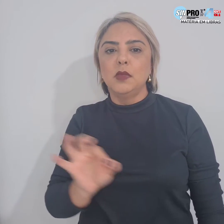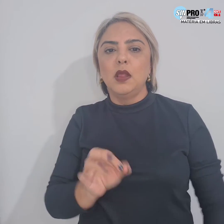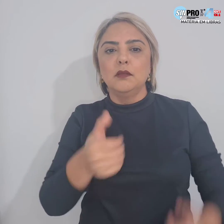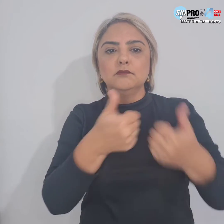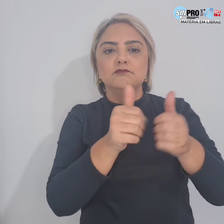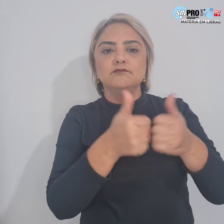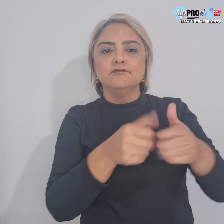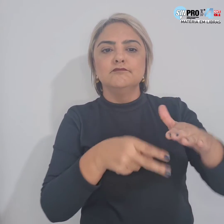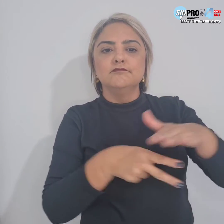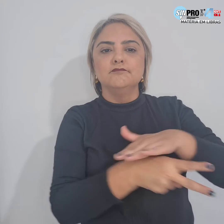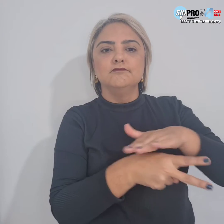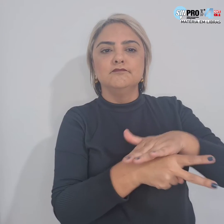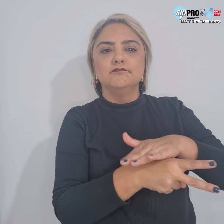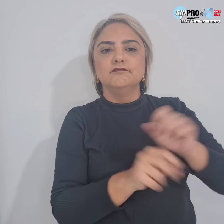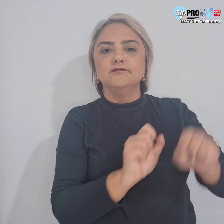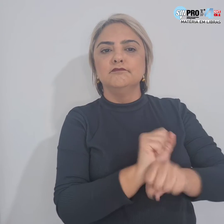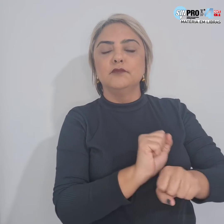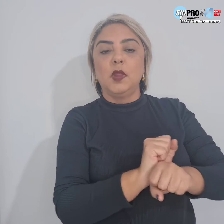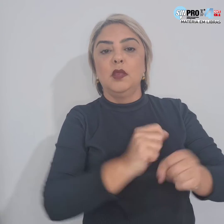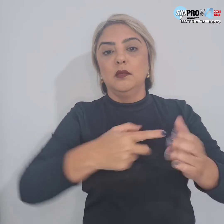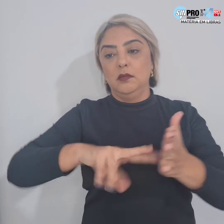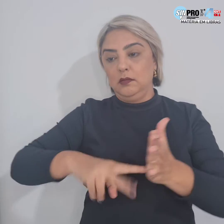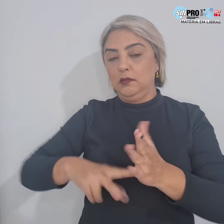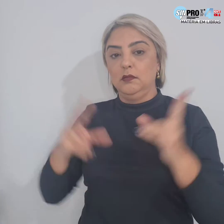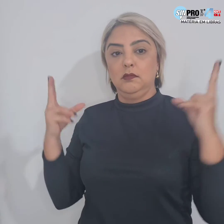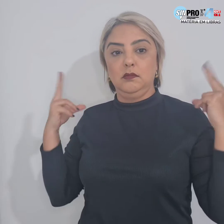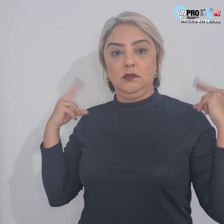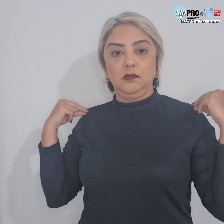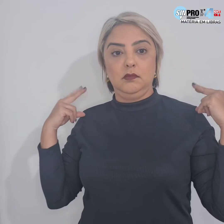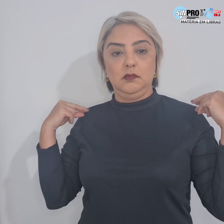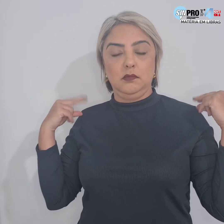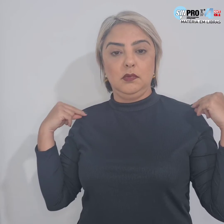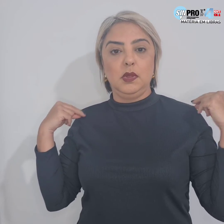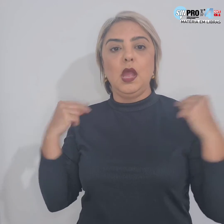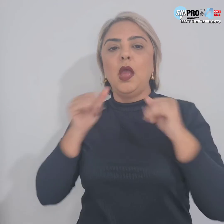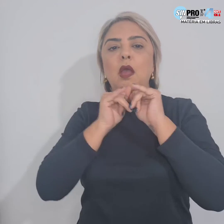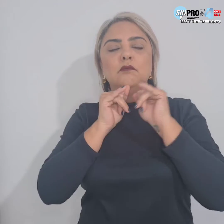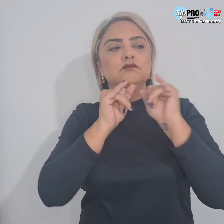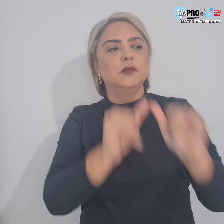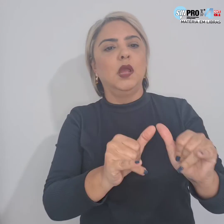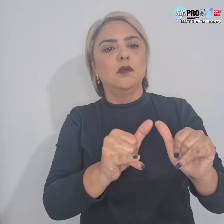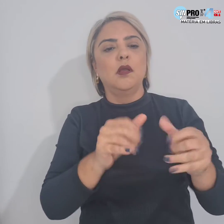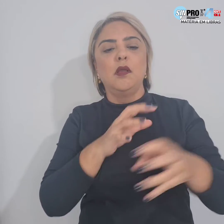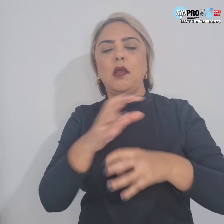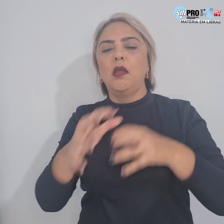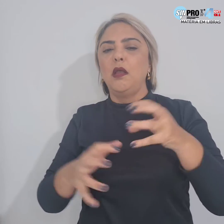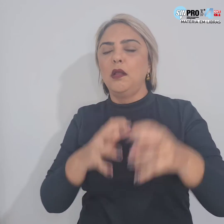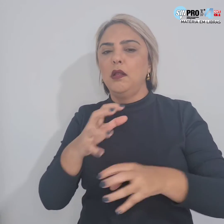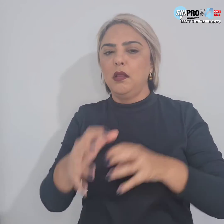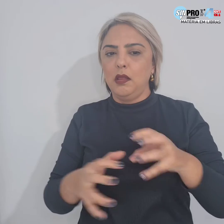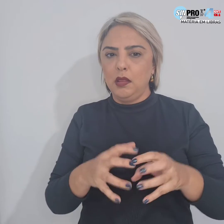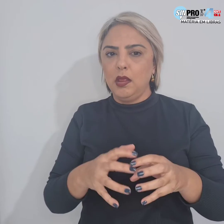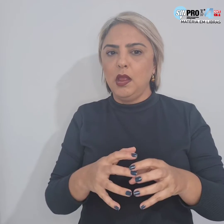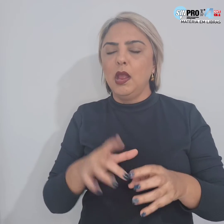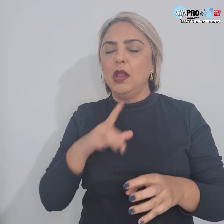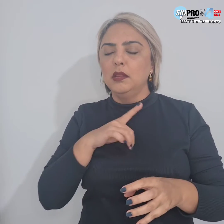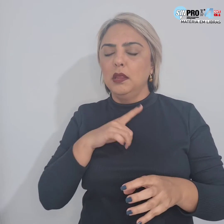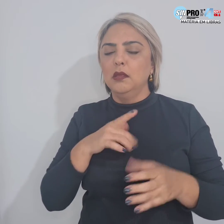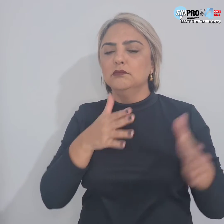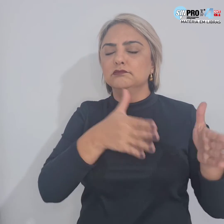garagens. O Sindicato dos Rodoviários informou que a greve conta com a participação